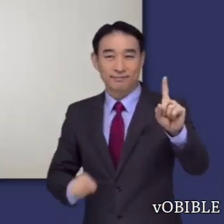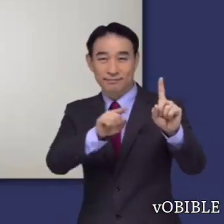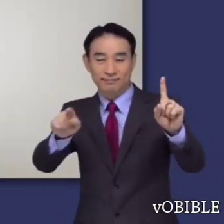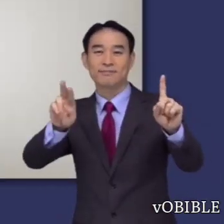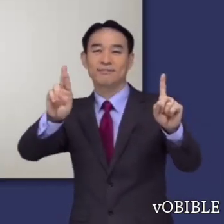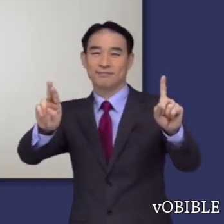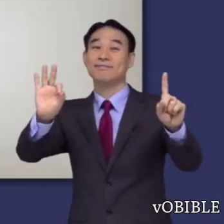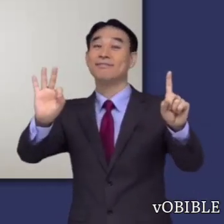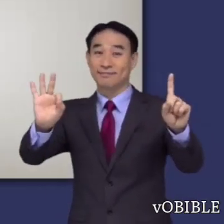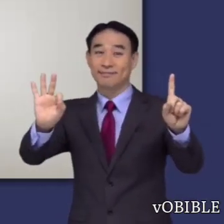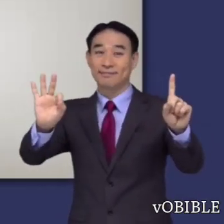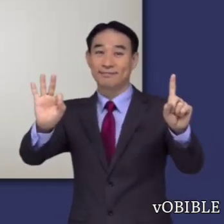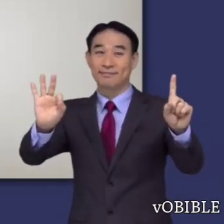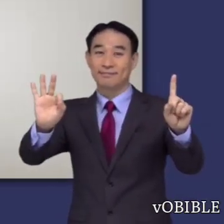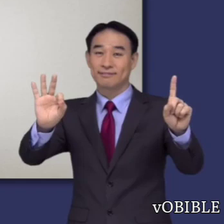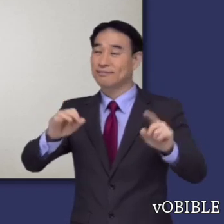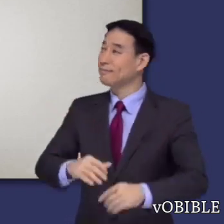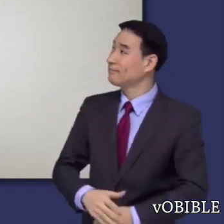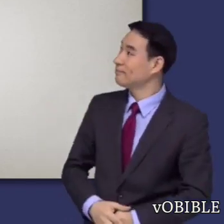希伯来书一共有13章。